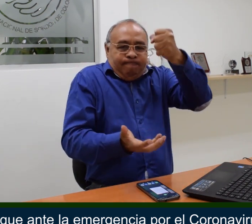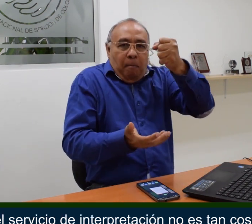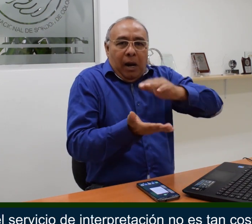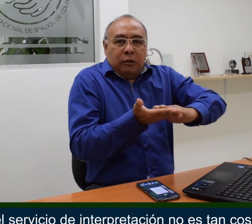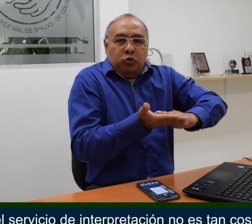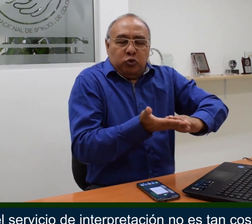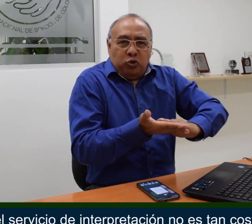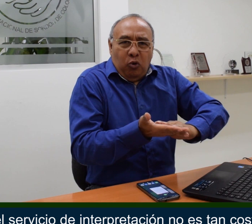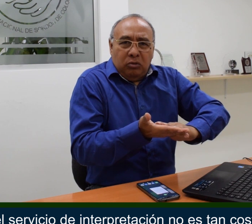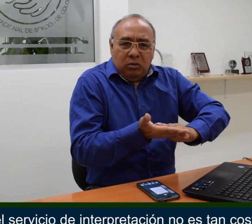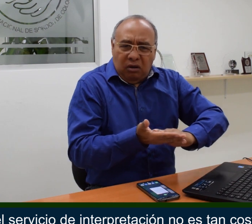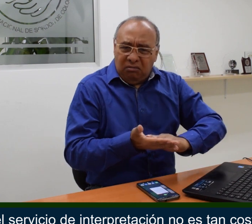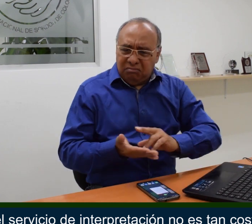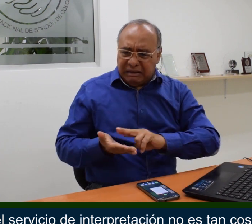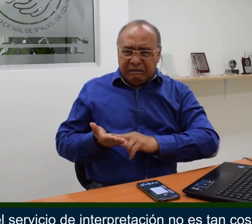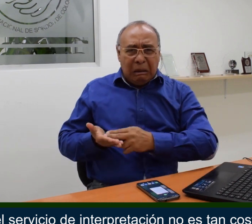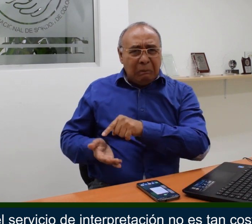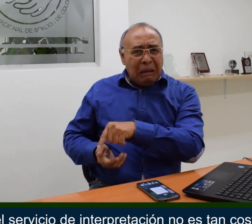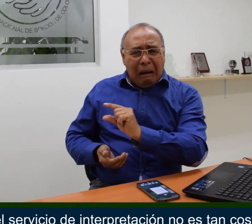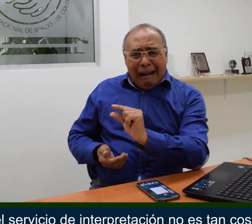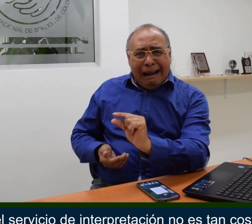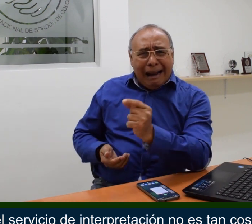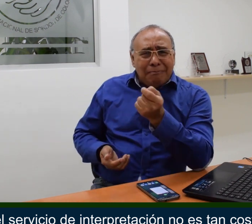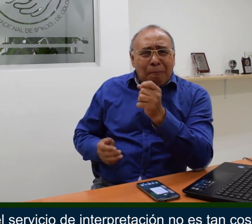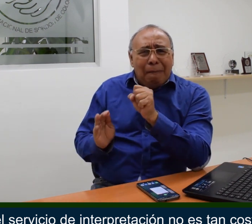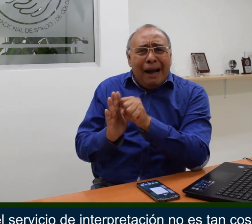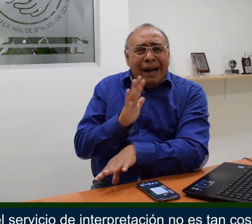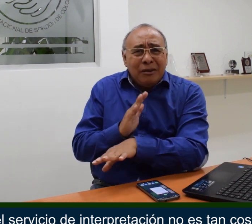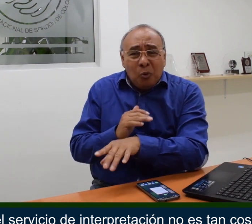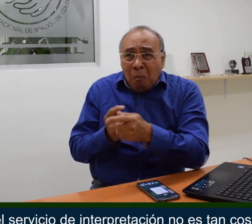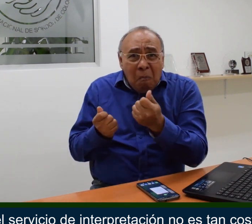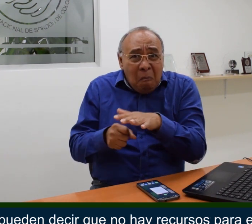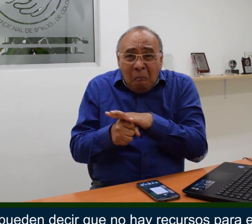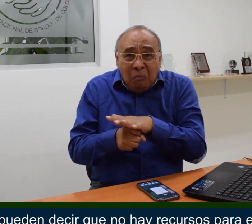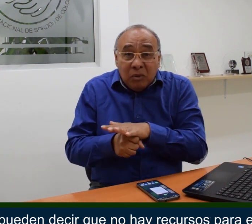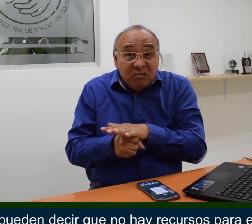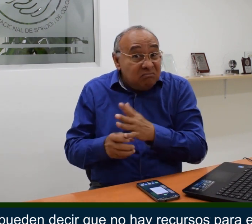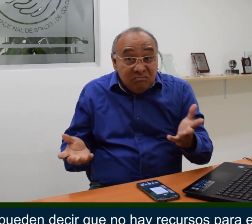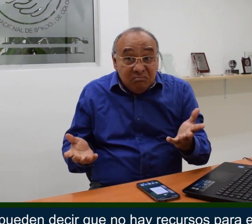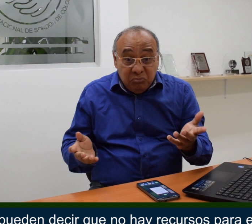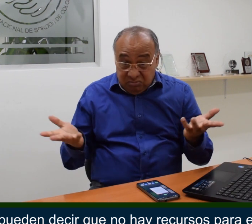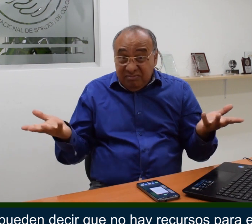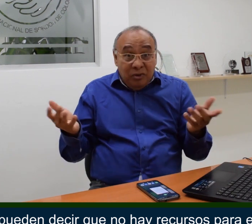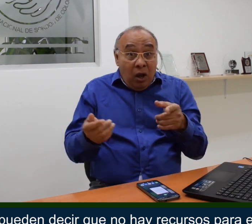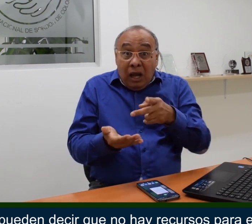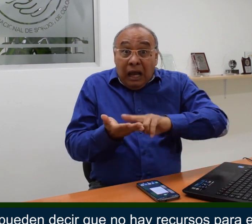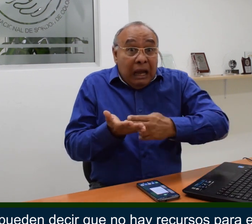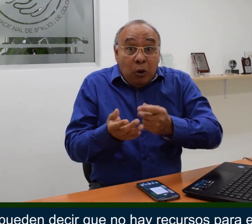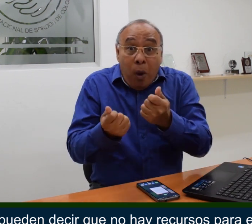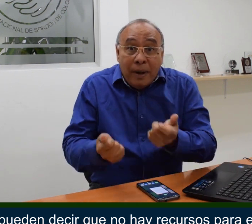Y el servicio de interpretación no es tan costoso. ¿Por qué no hay una solución? No pueden decir que no hay recursos para el servicio de interpretación,